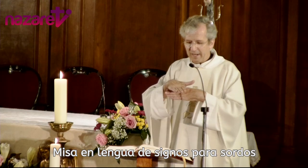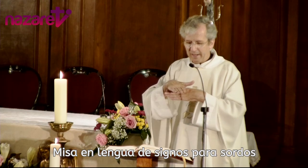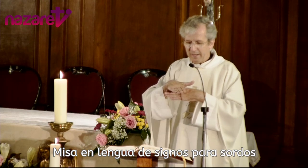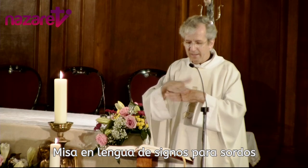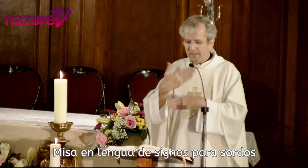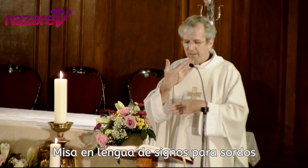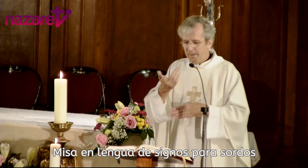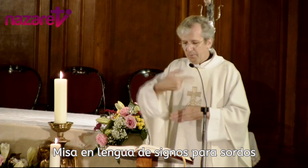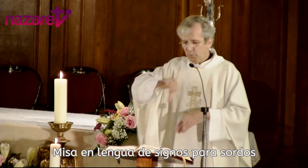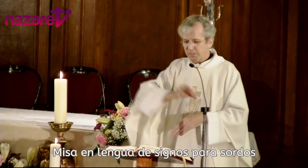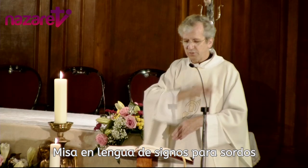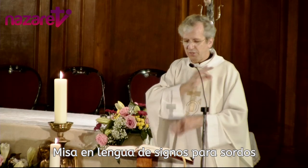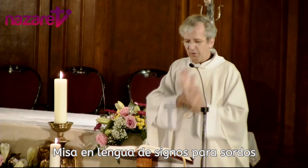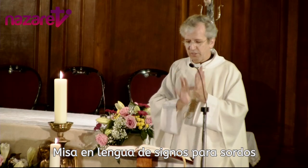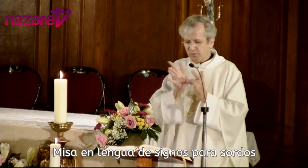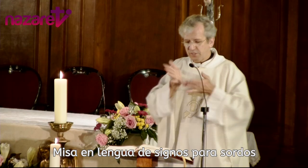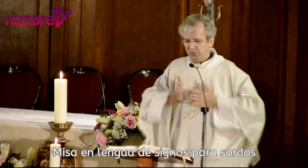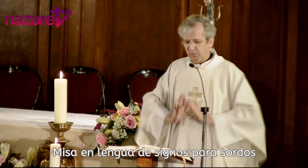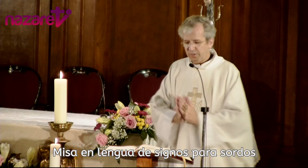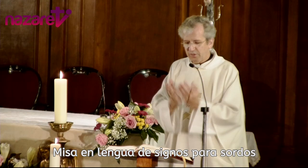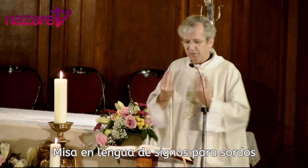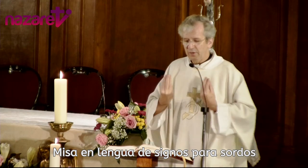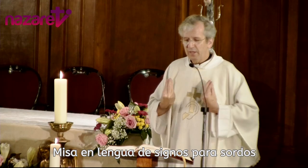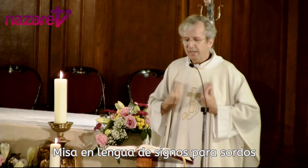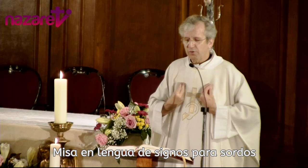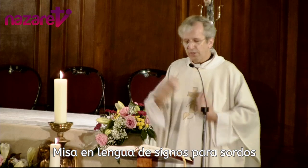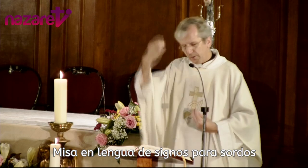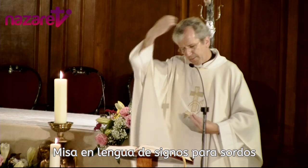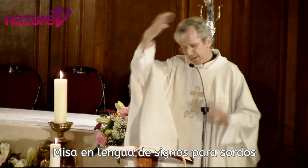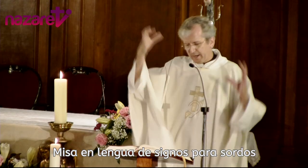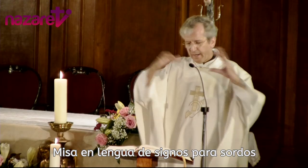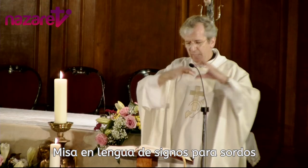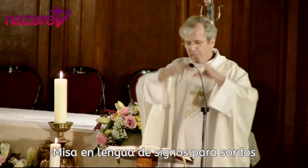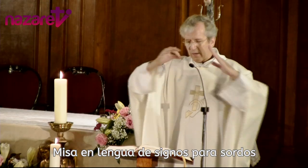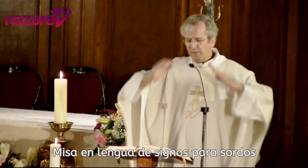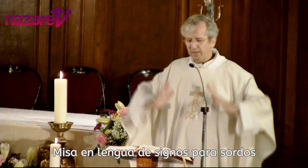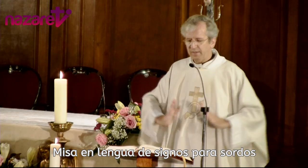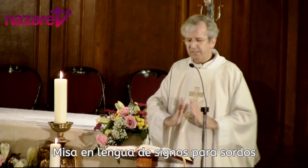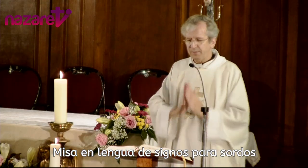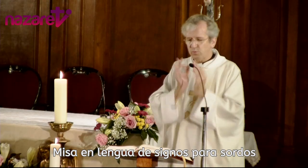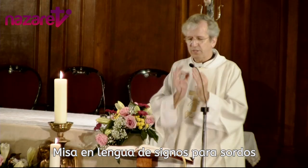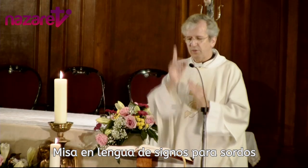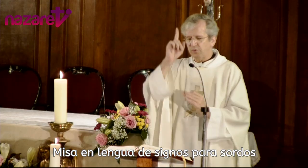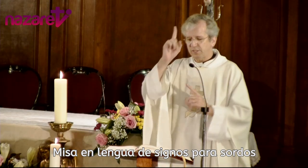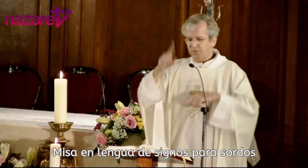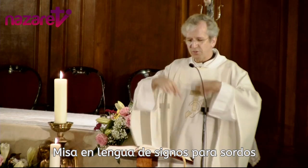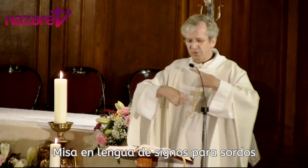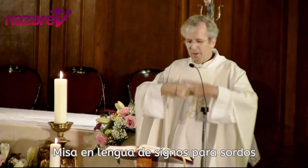eterna. Por nuestro Señor Jesucristo, tu Hijo, que contigo vive y reina en la unidad del Espíritu Santo y es Dios por